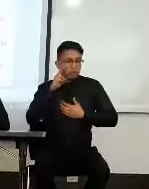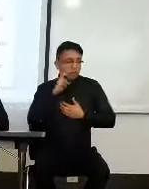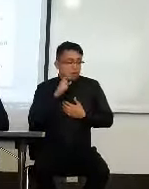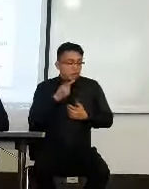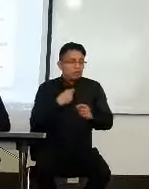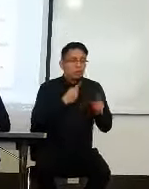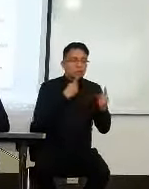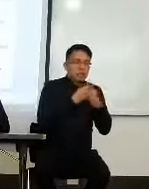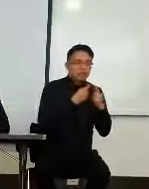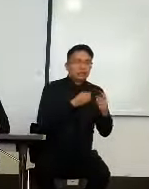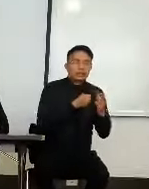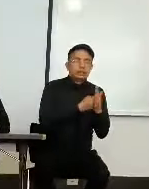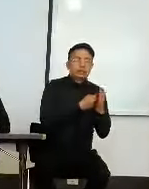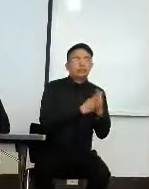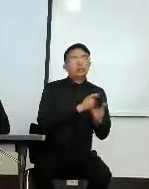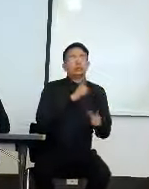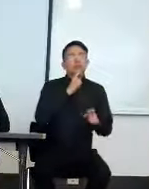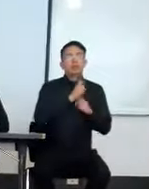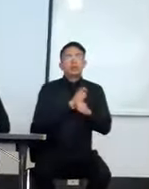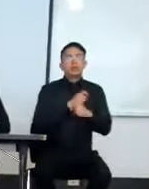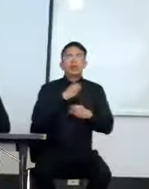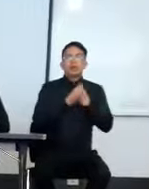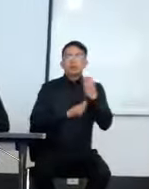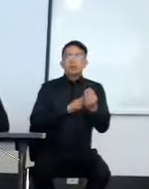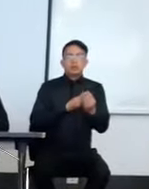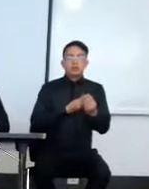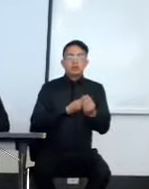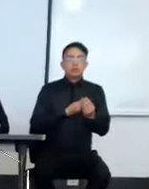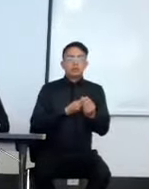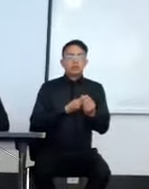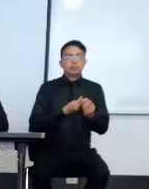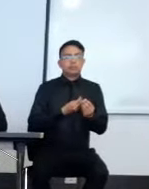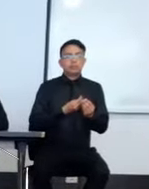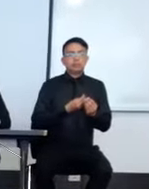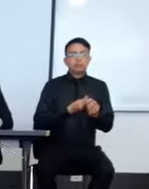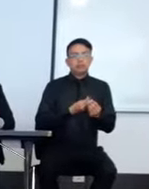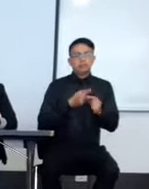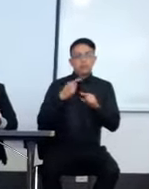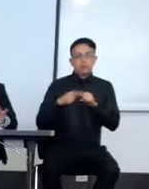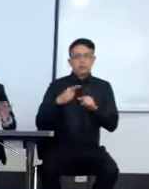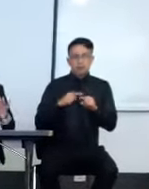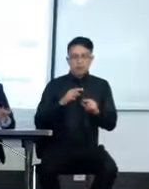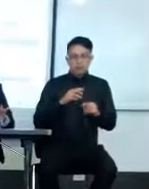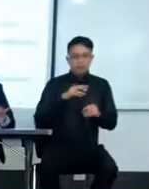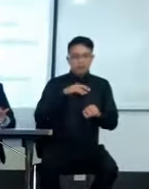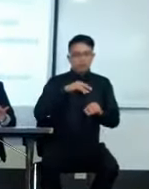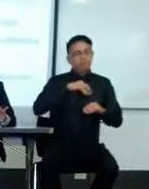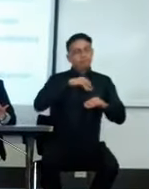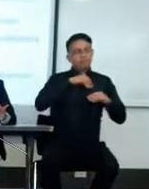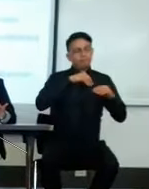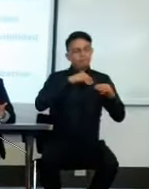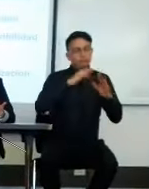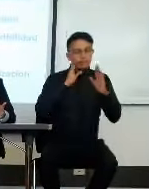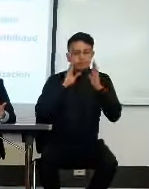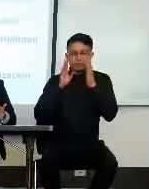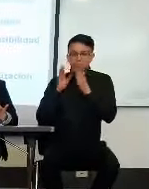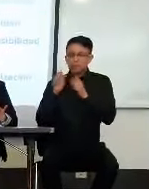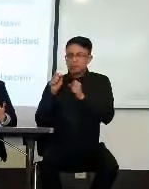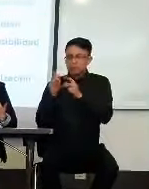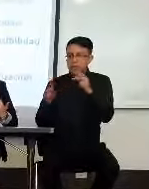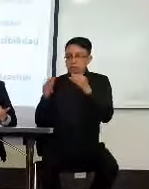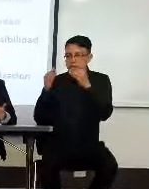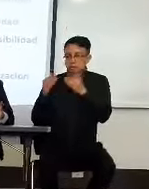haciendo. Tenemos todo el compromiso institucional y el compromiso de los profesionales que estamos en las diferentes áreas para que la atención a personas con discapacidad sea una